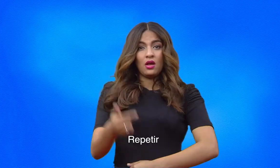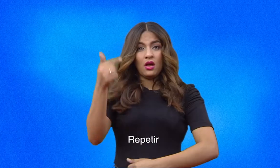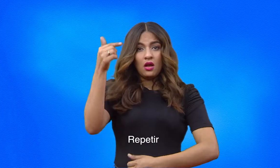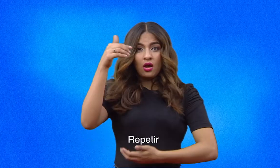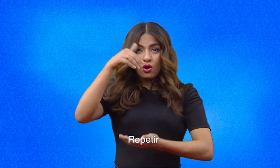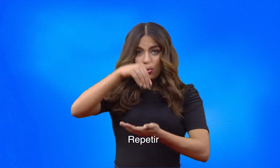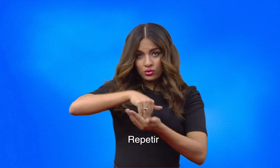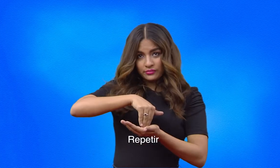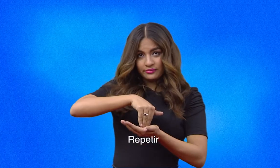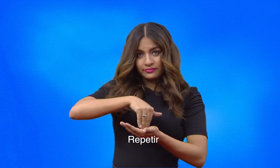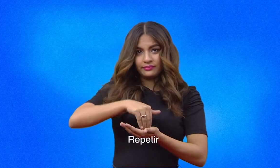Repetir.